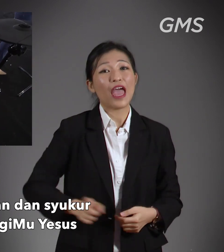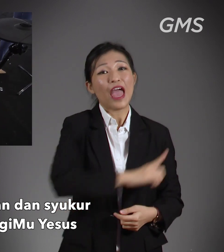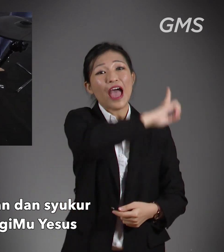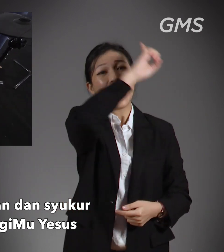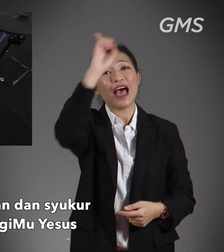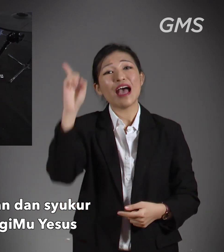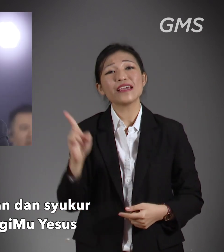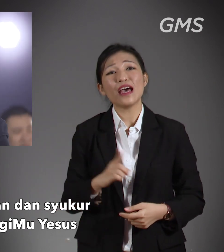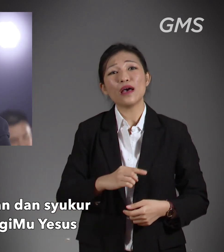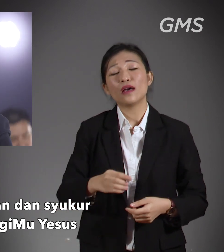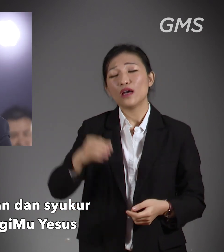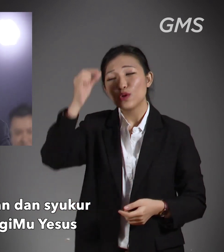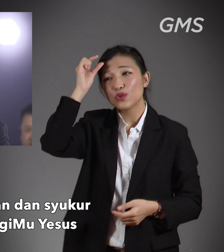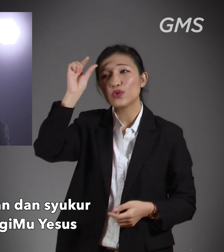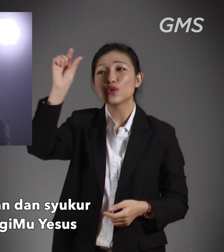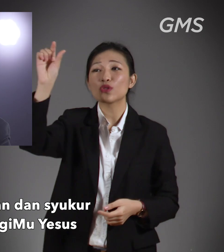syukur hanya